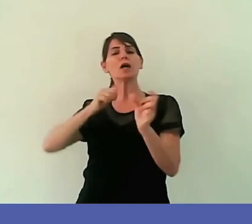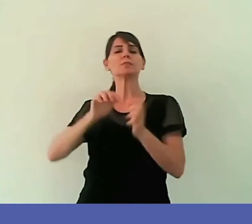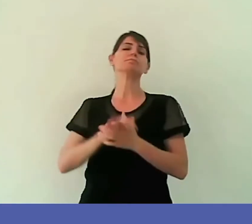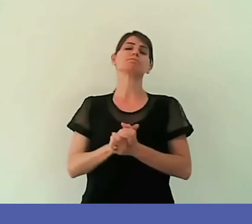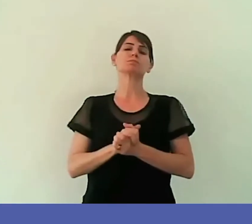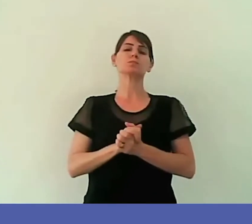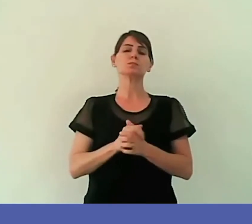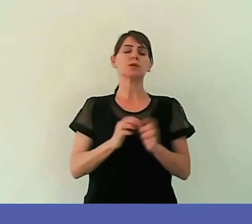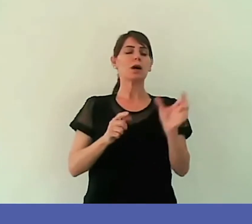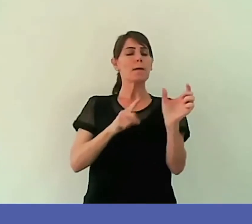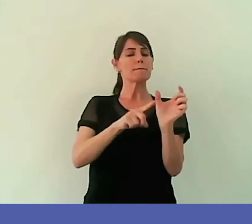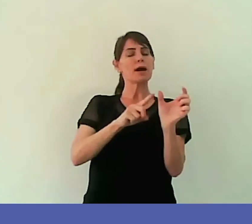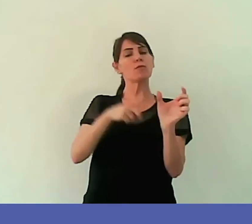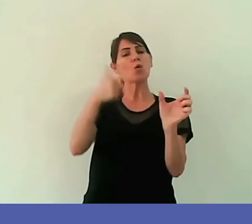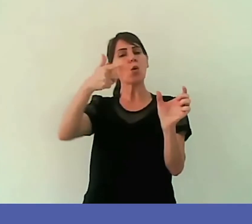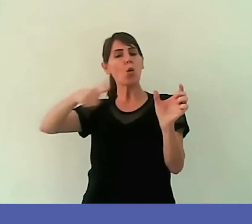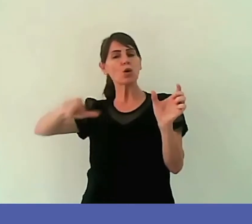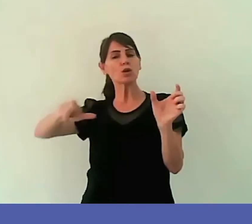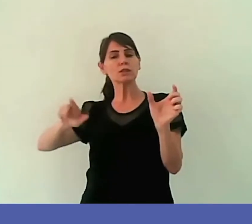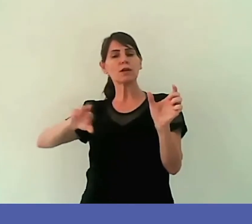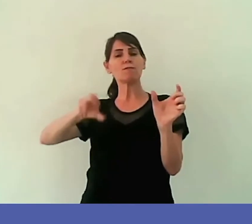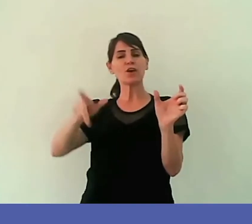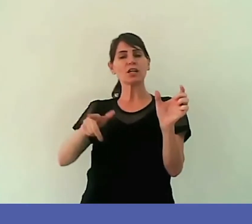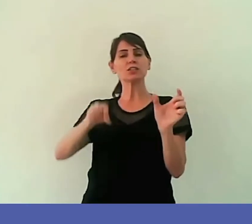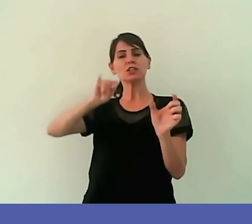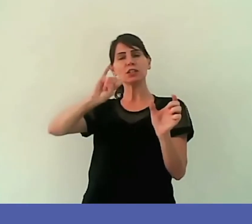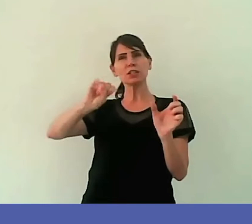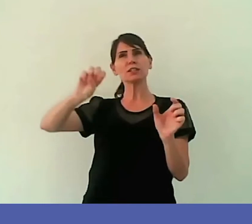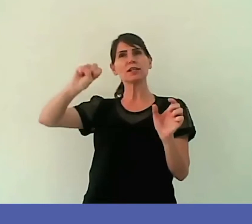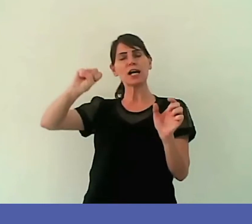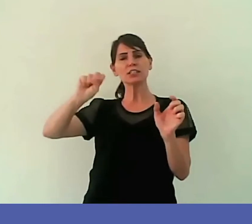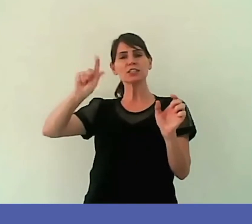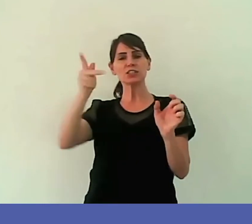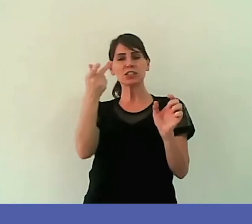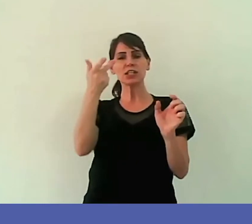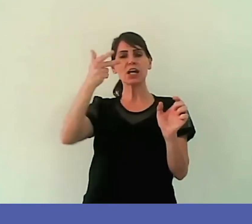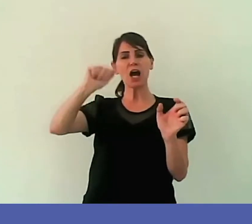Isha. Isha, irmãos, significa